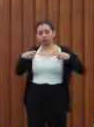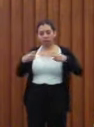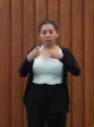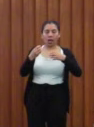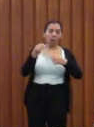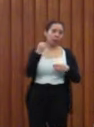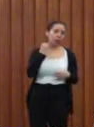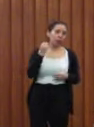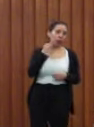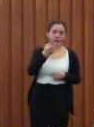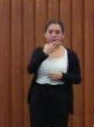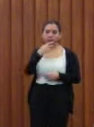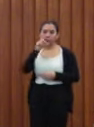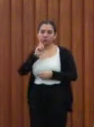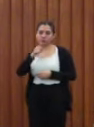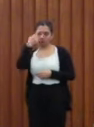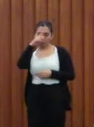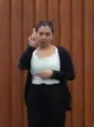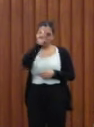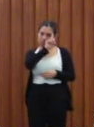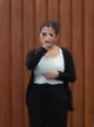dar esta asesoría, ¿no?